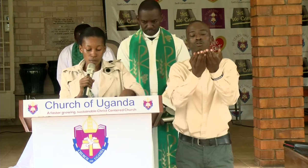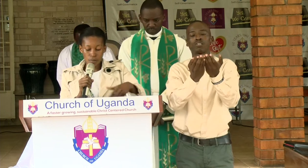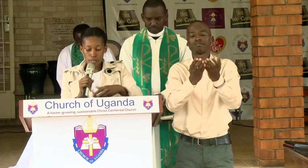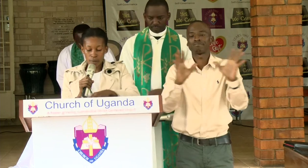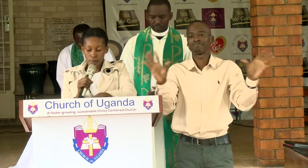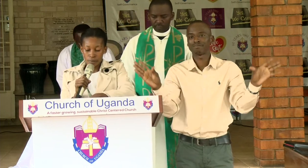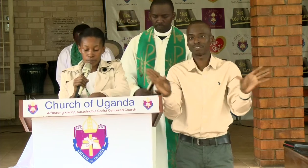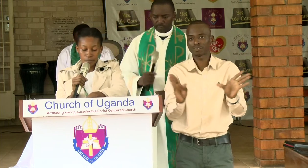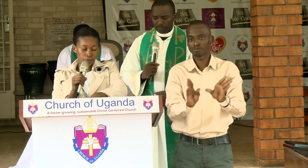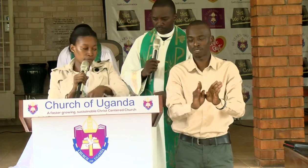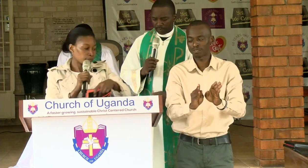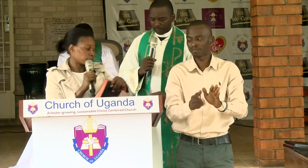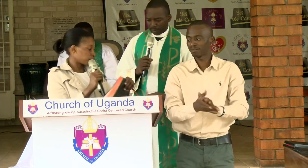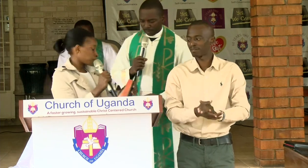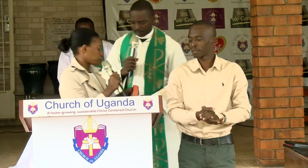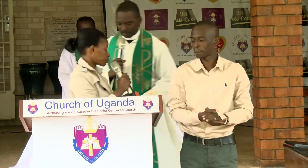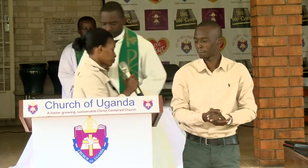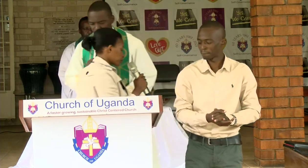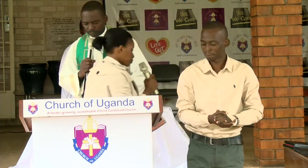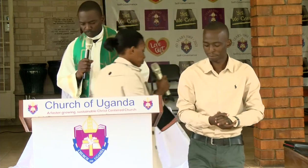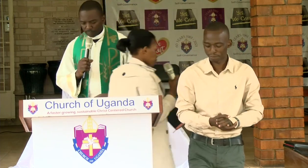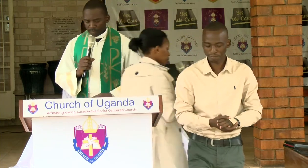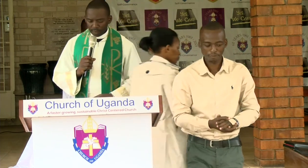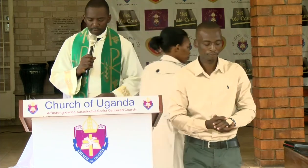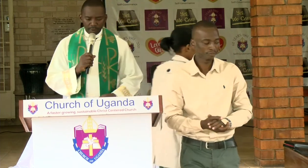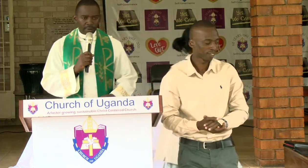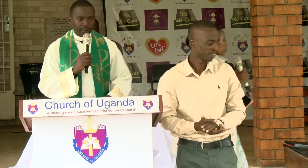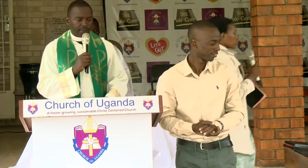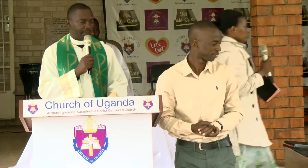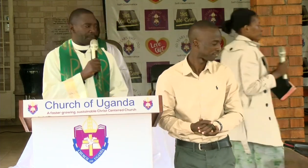Ekitundu kikomyawo. Mukama yebazibwe.